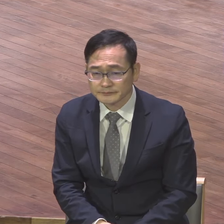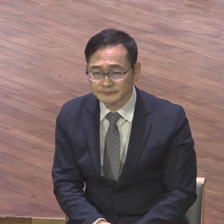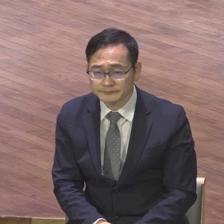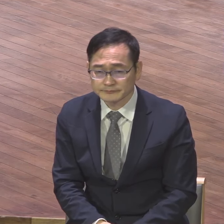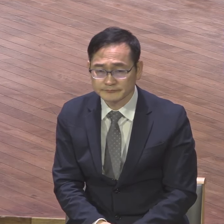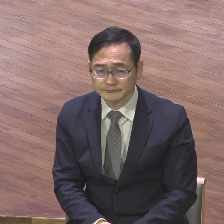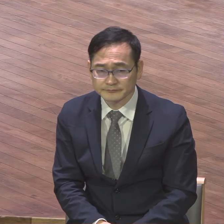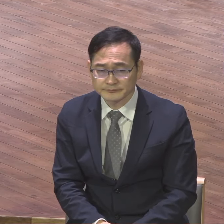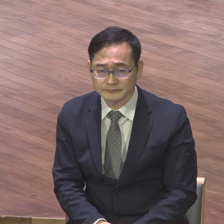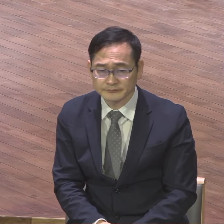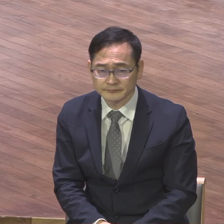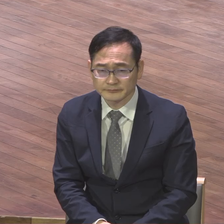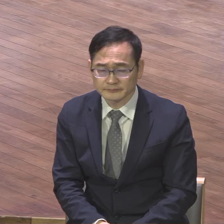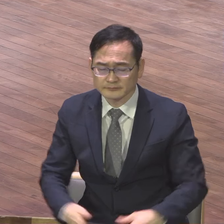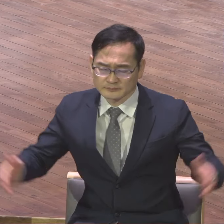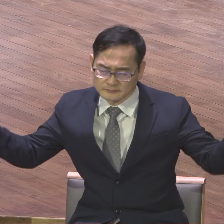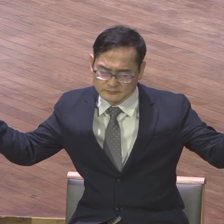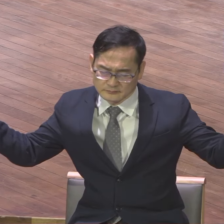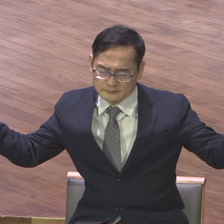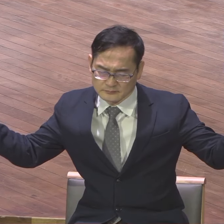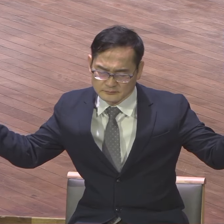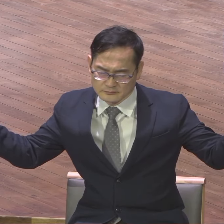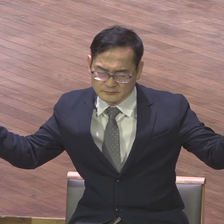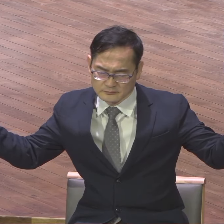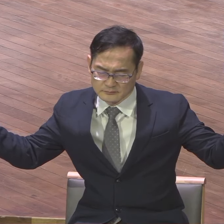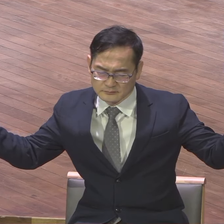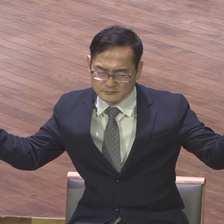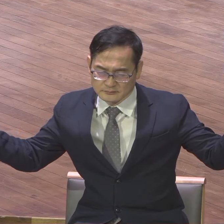온몸에 물과 피를 다 쏟으면서 찢어지면서